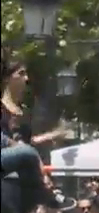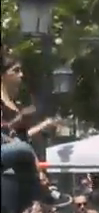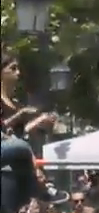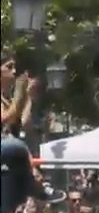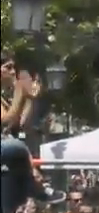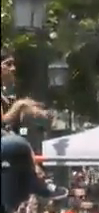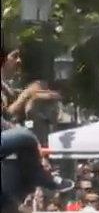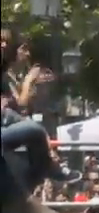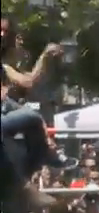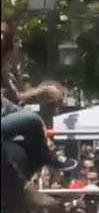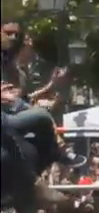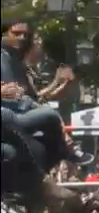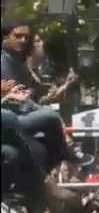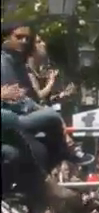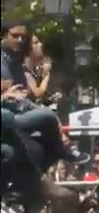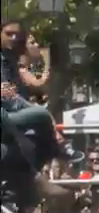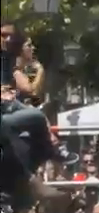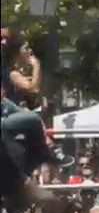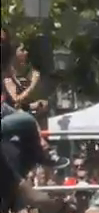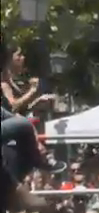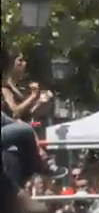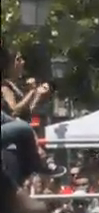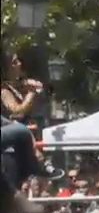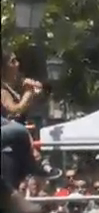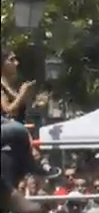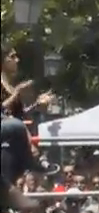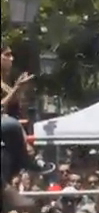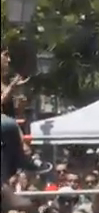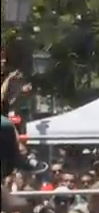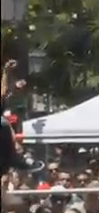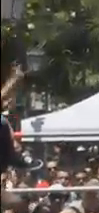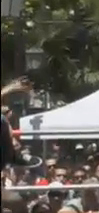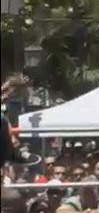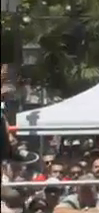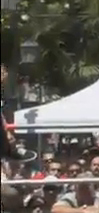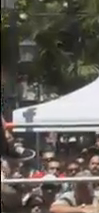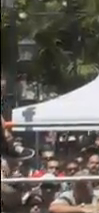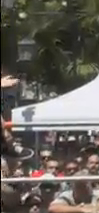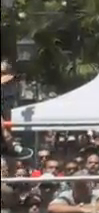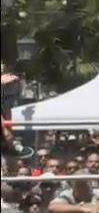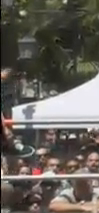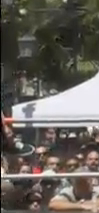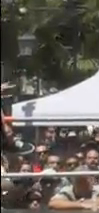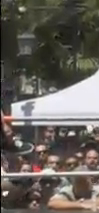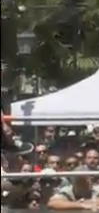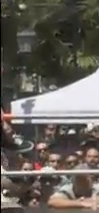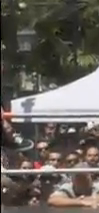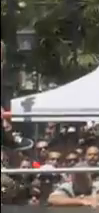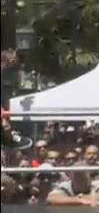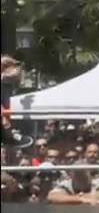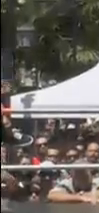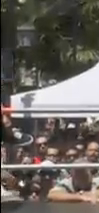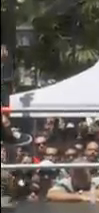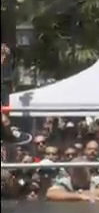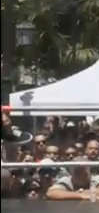sin pedirle préstamos a los bancos, puede ganar sin hacer campañas millonarias, puede ganar con la ilusión y con la